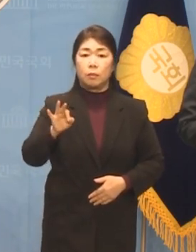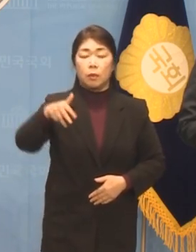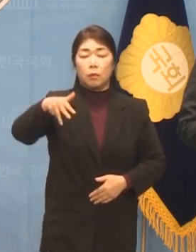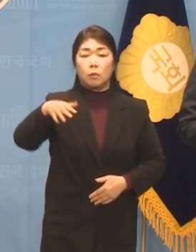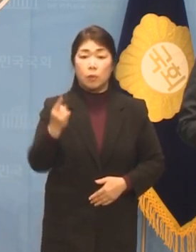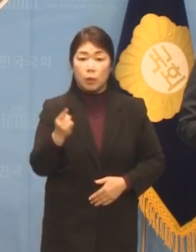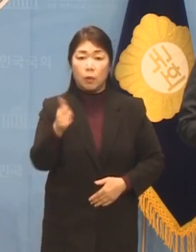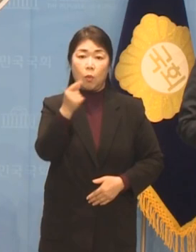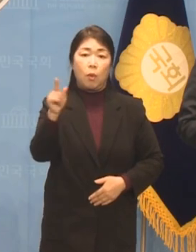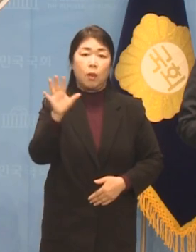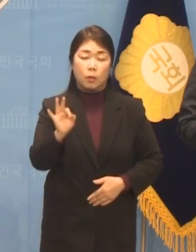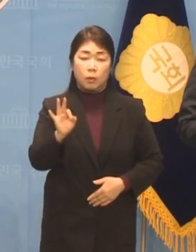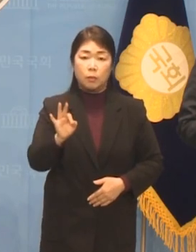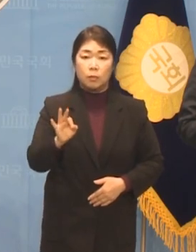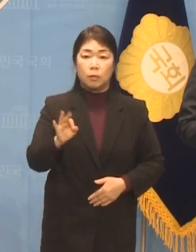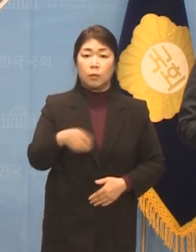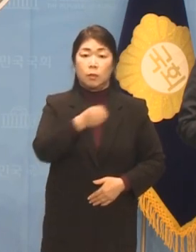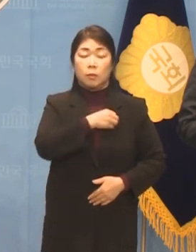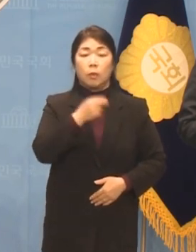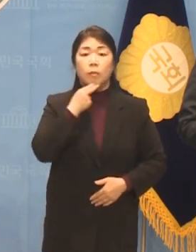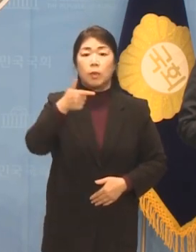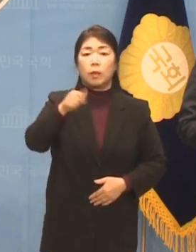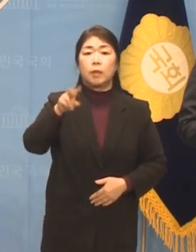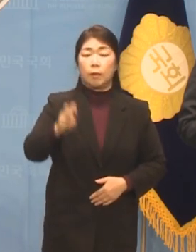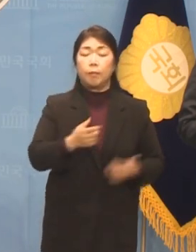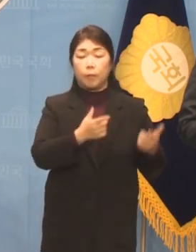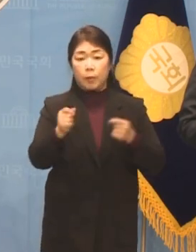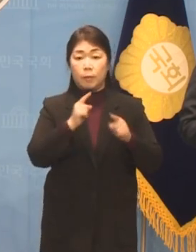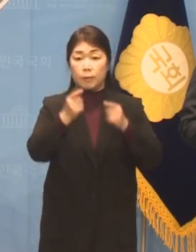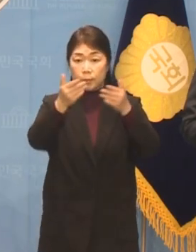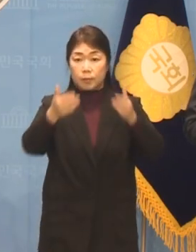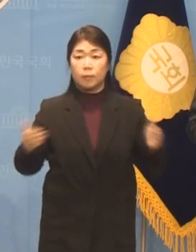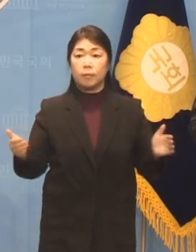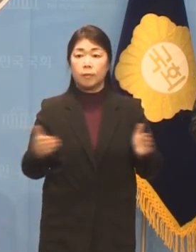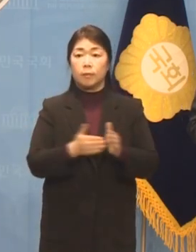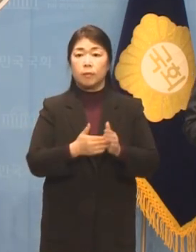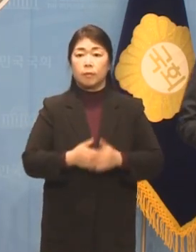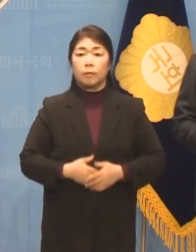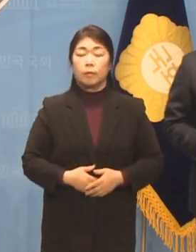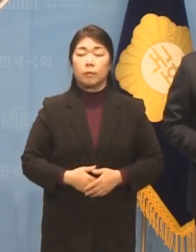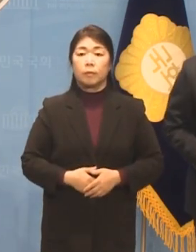최혜영, 황운하, 무소속 김남국 의원 일동입니다. 이상입니다.